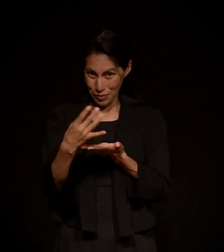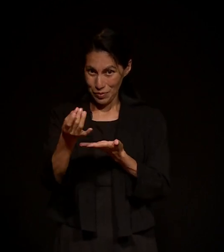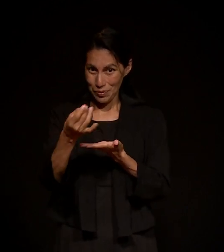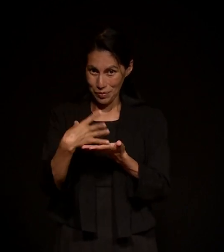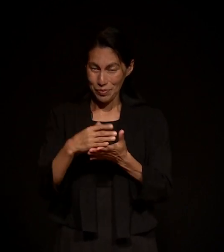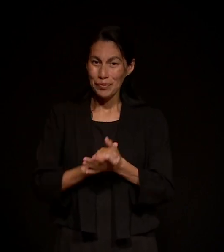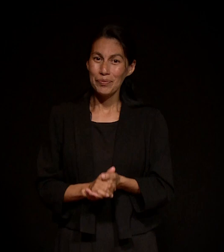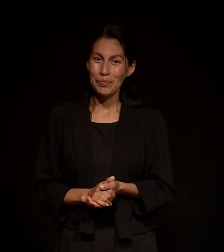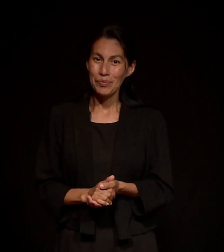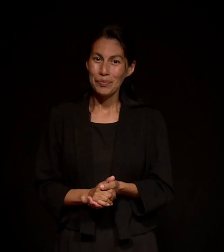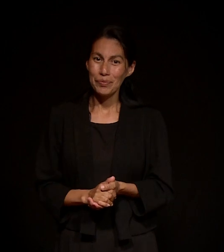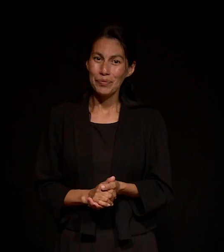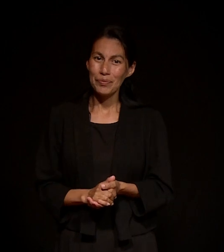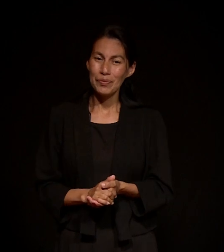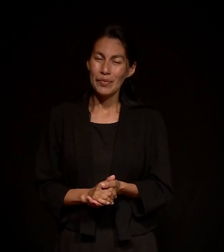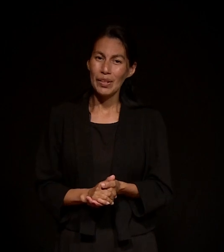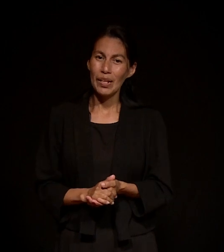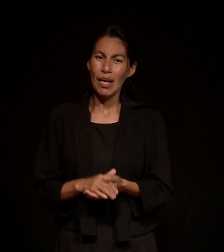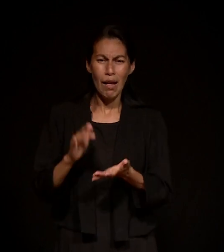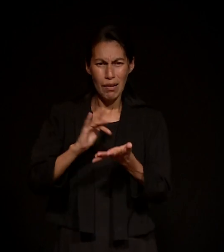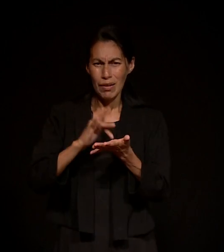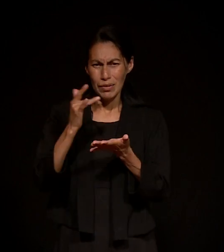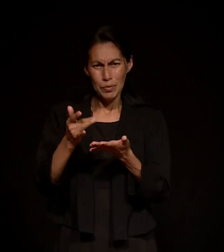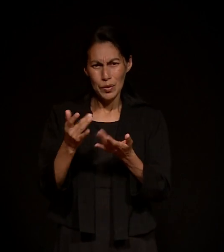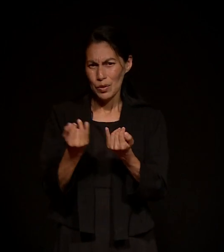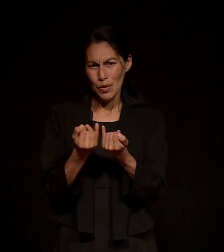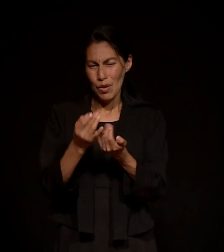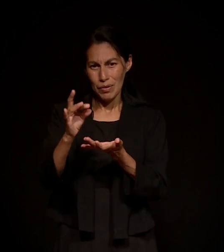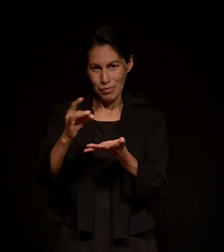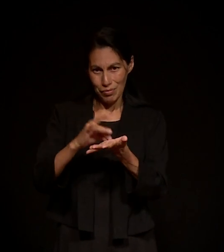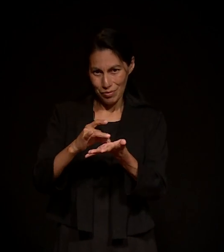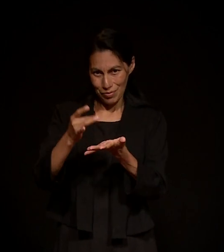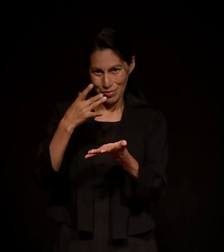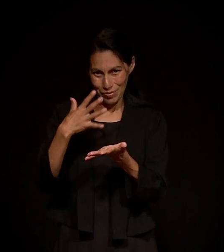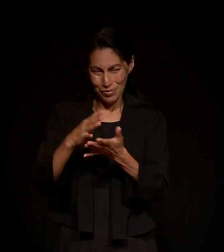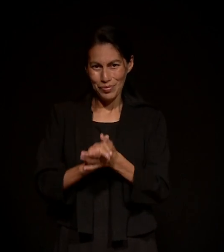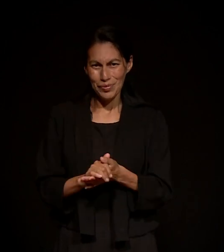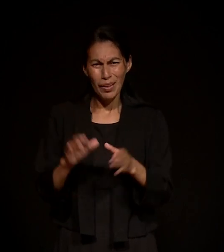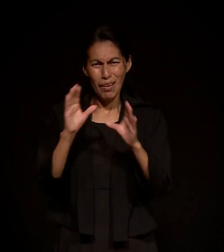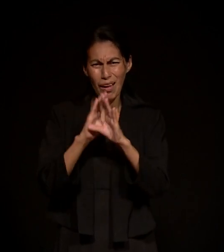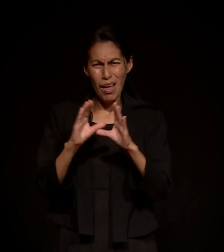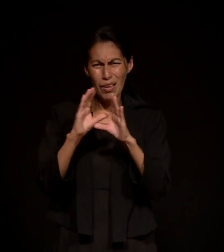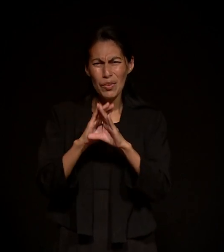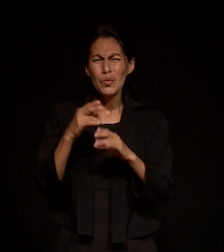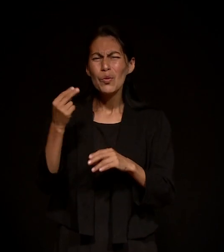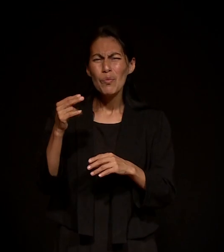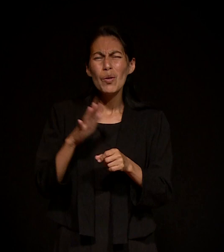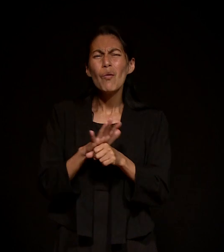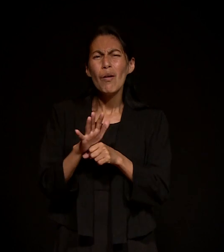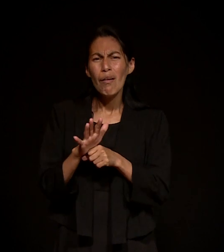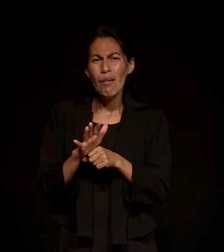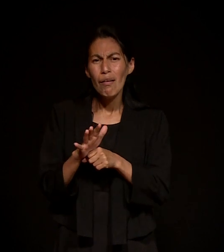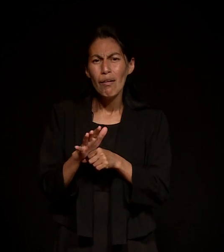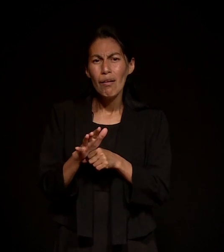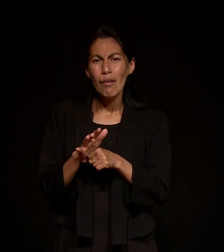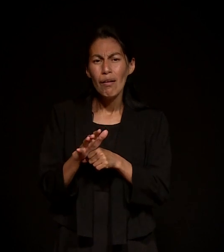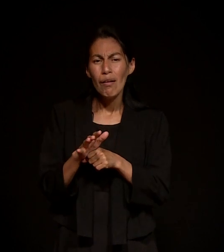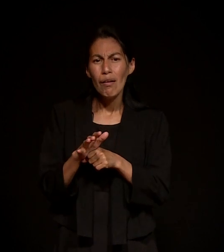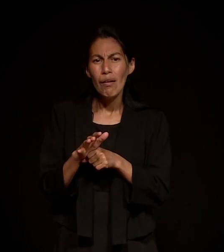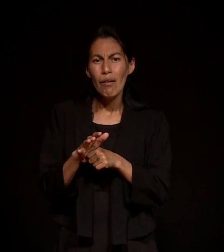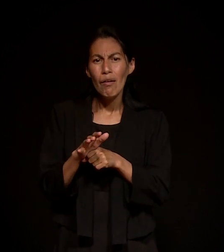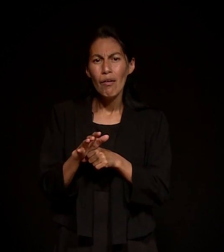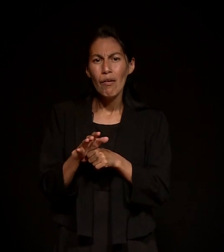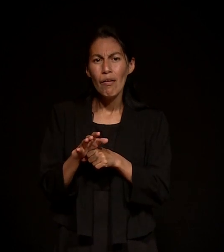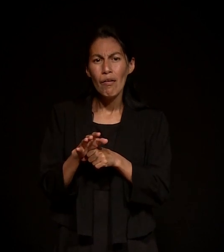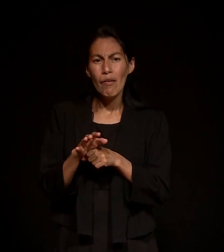sus agradecimientos puedan inspirarse en esta película. ¿Cómo se llama este caso? Bueno, se llama